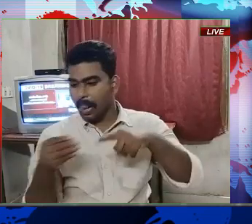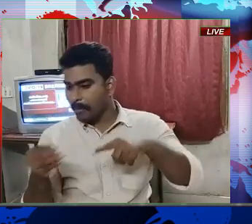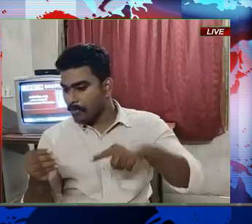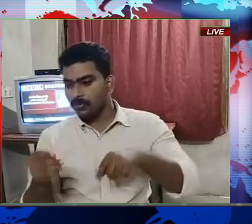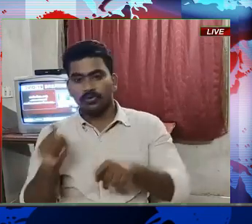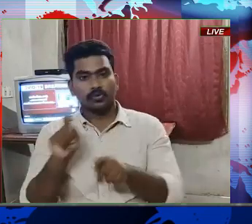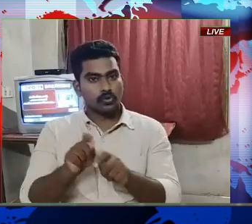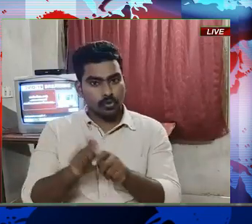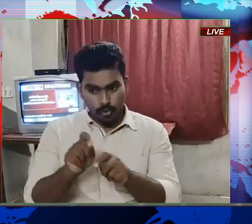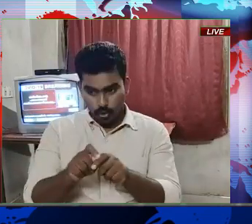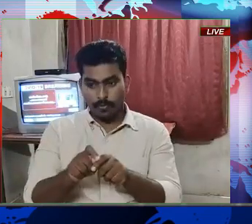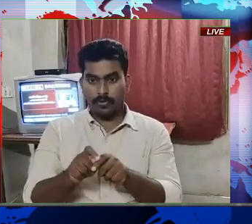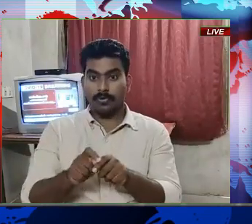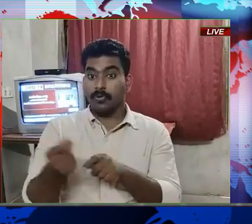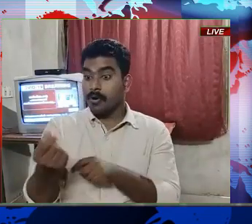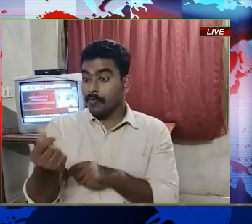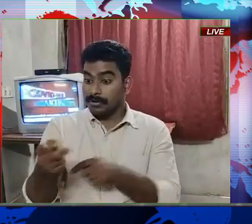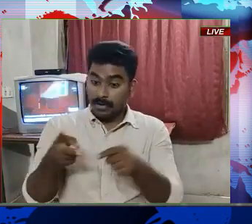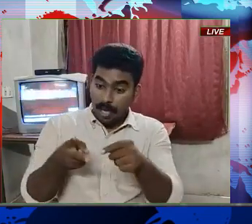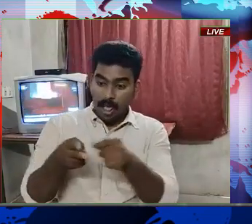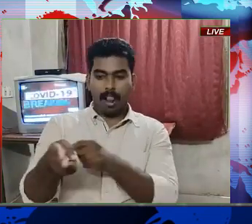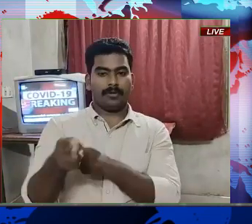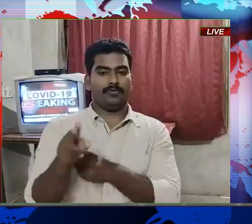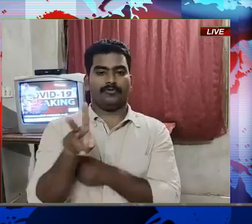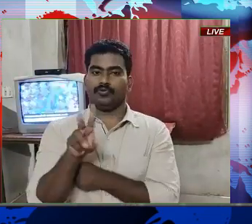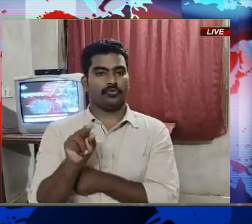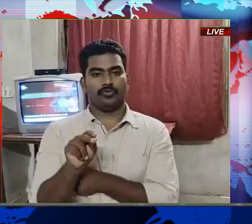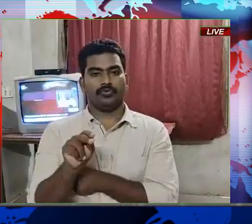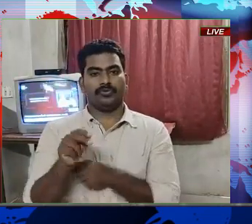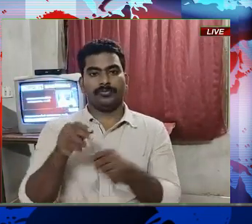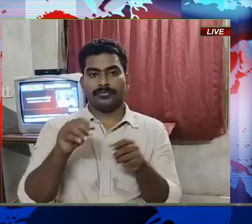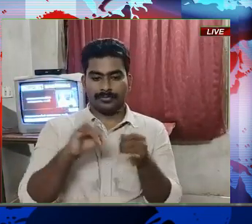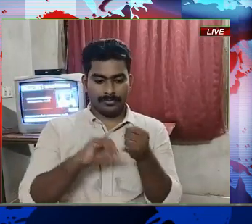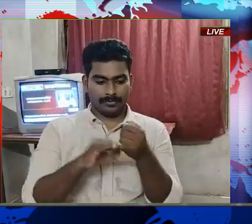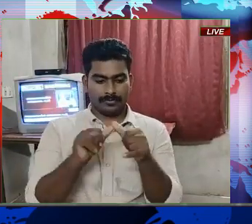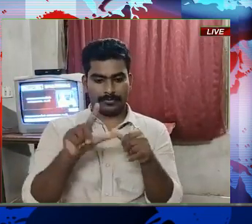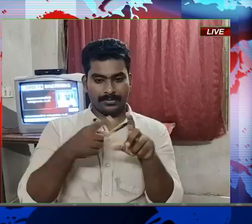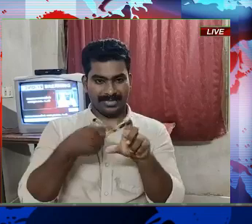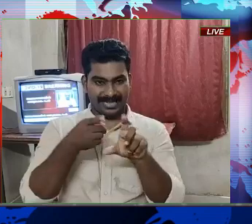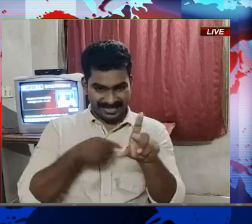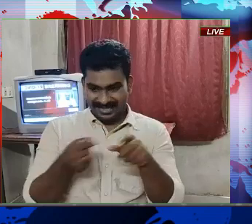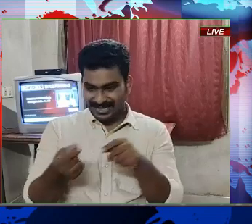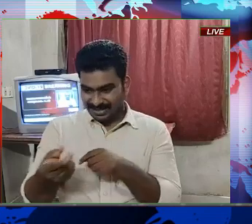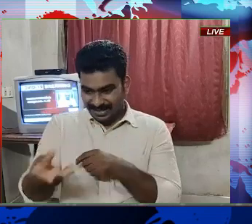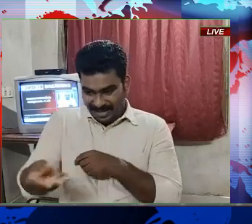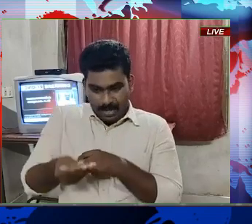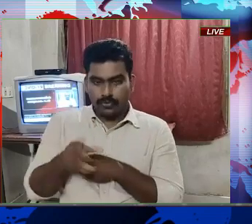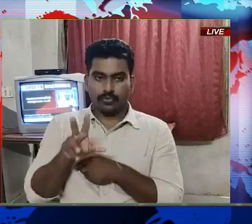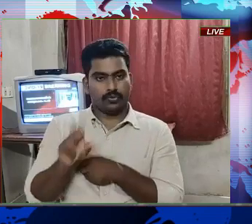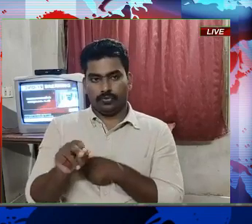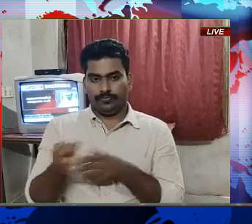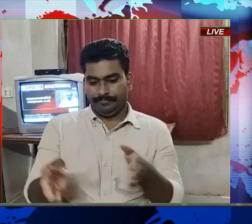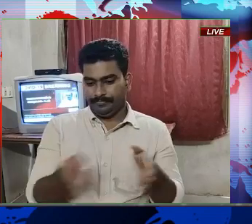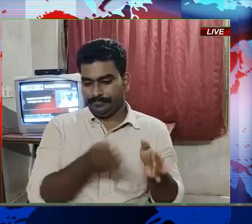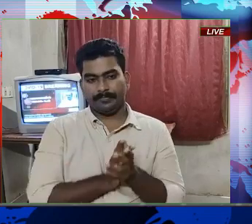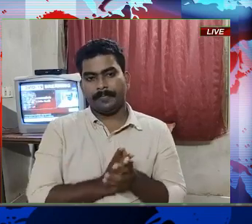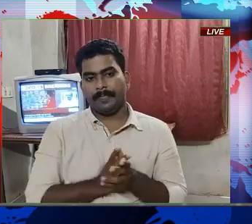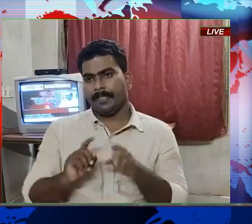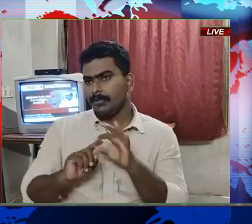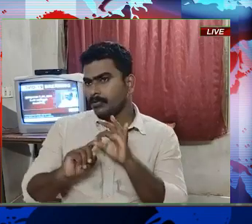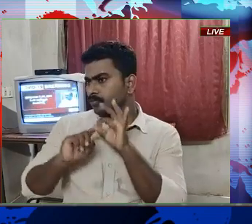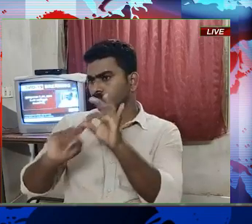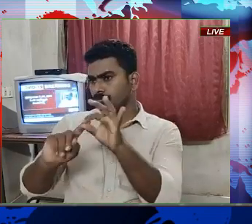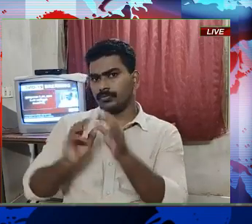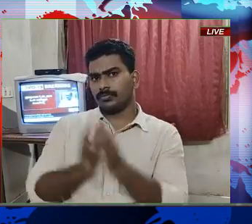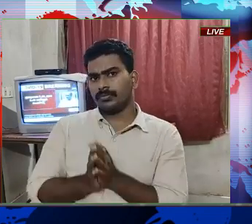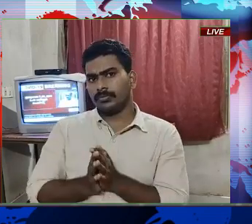ഗൾഫിലെ കാര്യം CM സൂചിപ്പിച്ചായിരുന്നല്ലോ. അതായത് ഗൾഫിൽ നിന്ന് വന്നവരാണ് ഏറ്റവും കൂടുതൽ രോഗികൾ. അപ്പോൾ ഈ ദുബൈയിലെ ദൈറ, നെയ്ഫ് തുടങ്ങിയ സ്ഥലങ്ങളിൽ